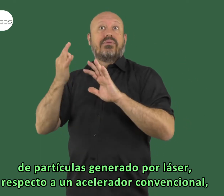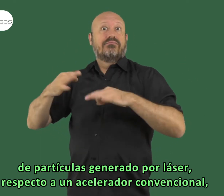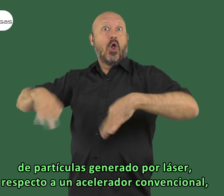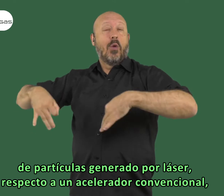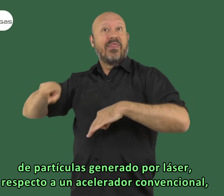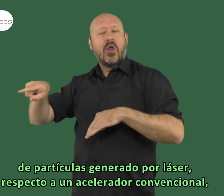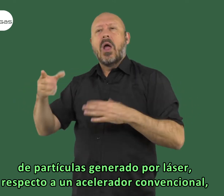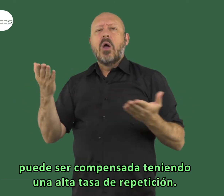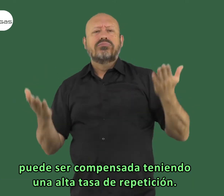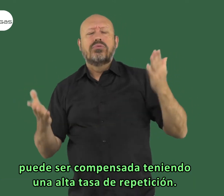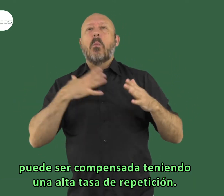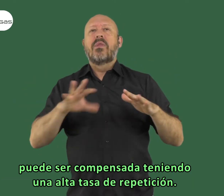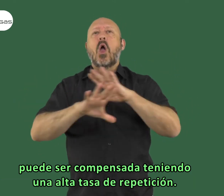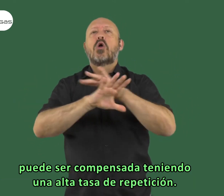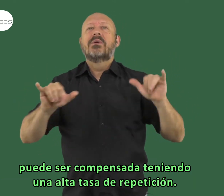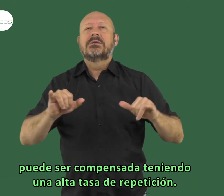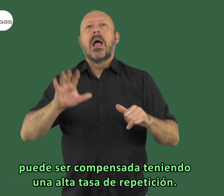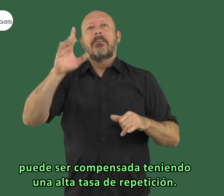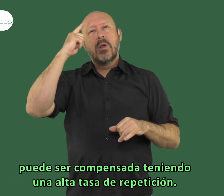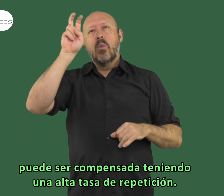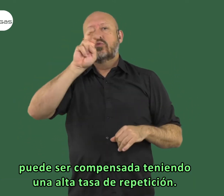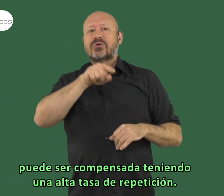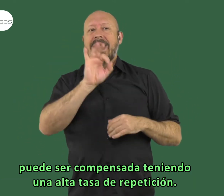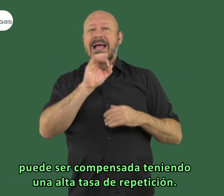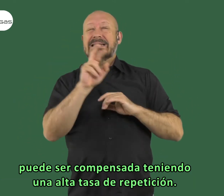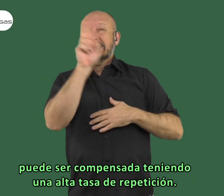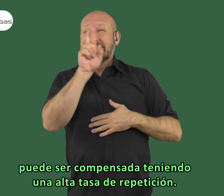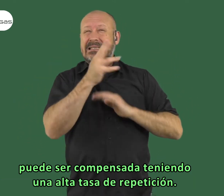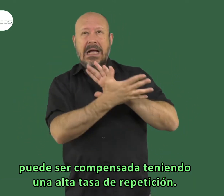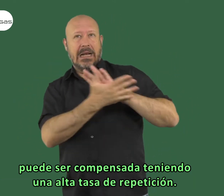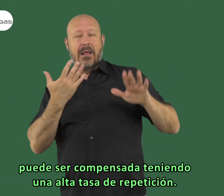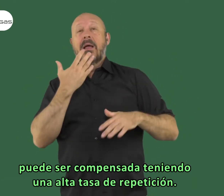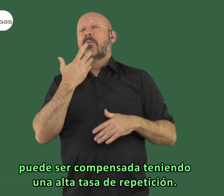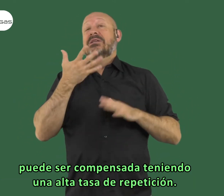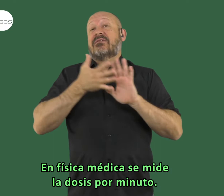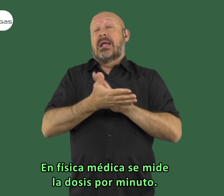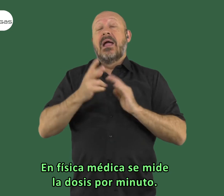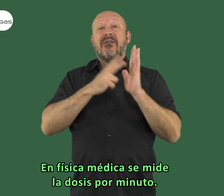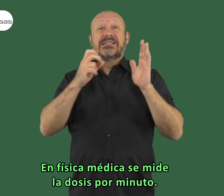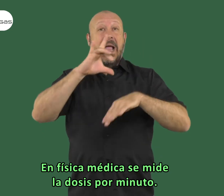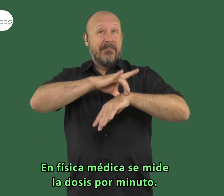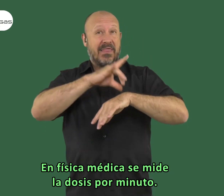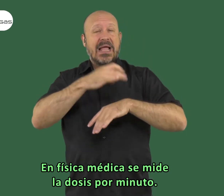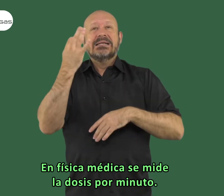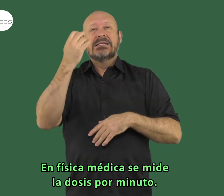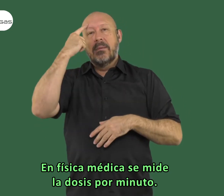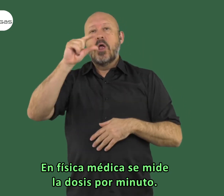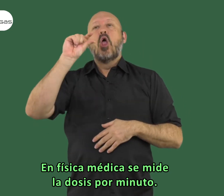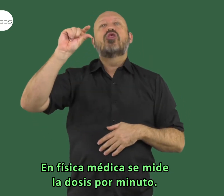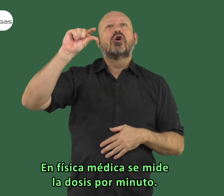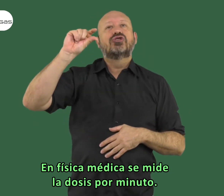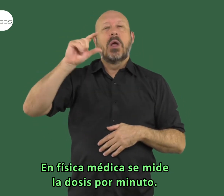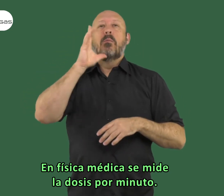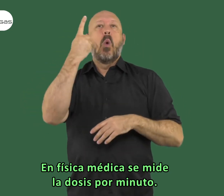a un acelerador convencional puede ser compensada teniendo una alta tasa de repetición. Significa que, por ejemplo, en física médica